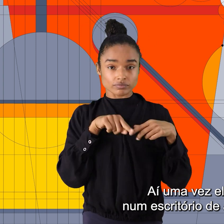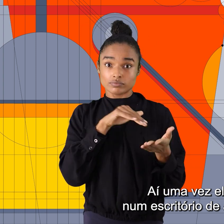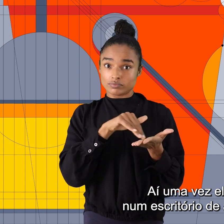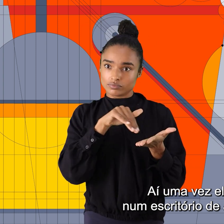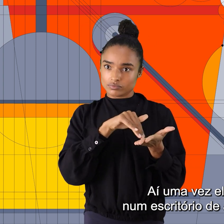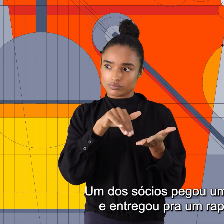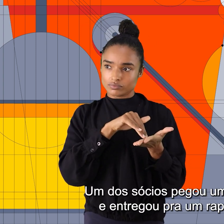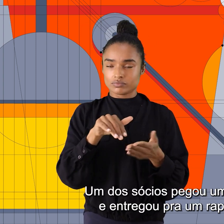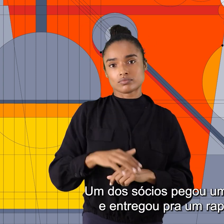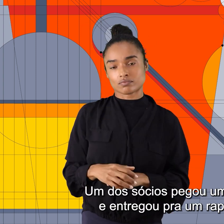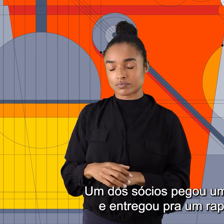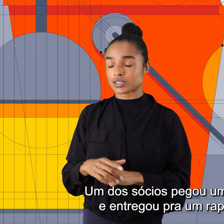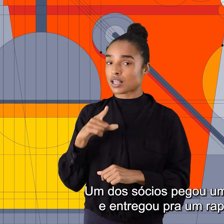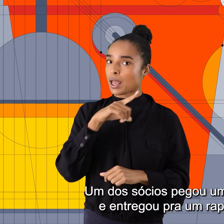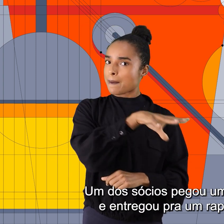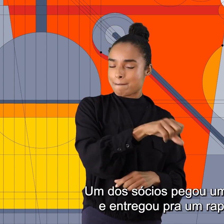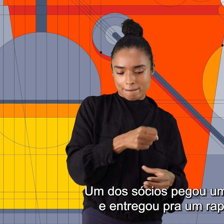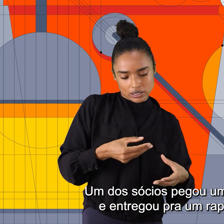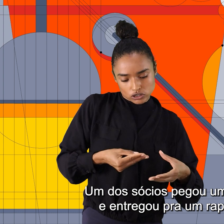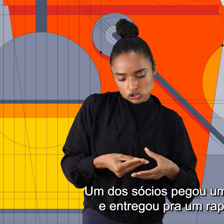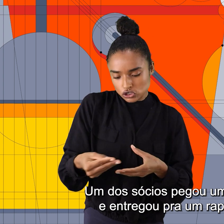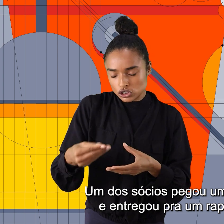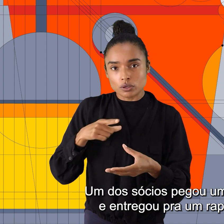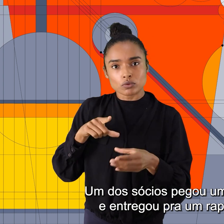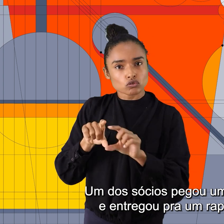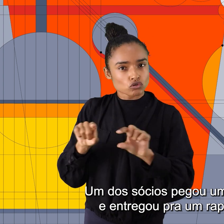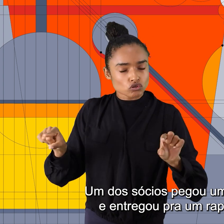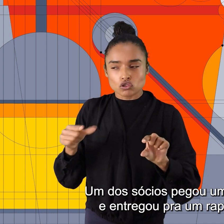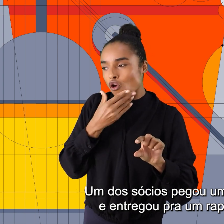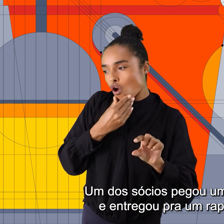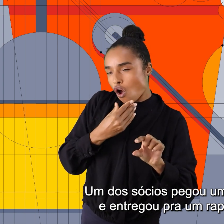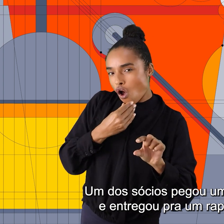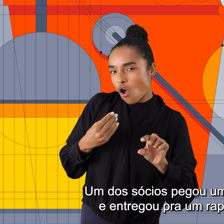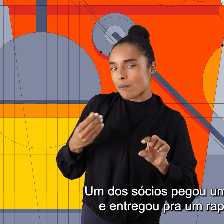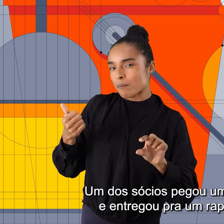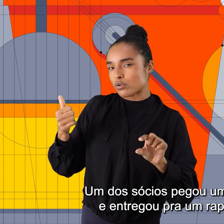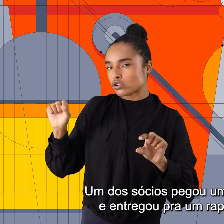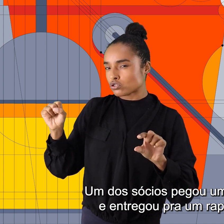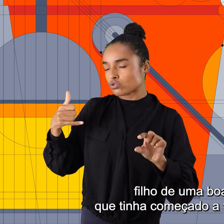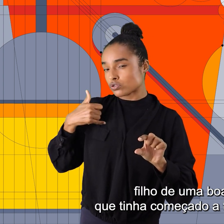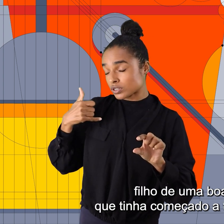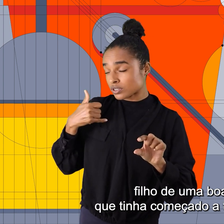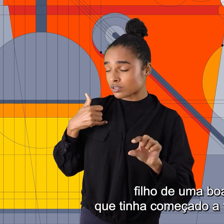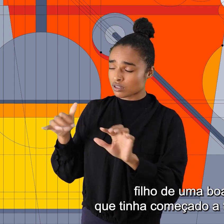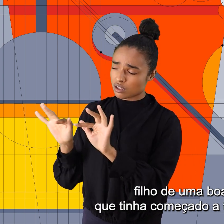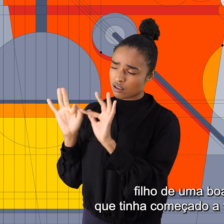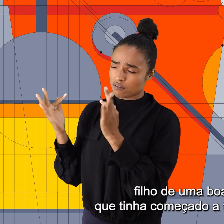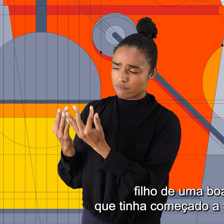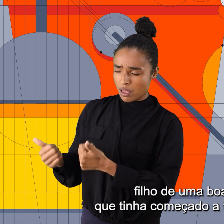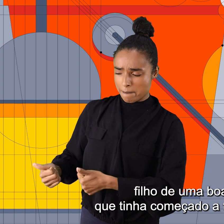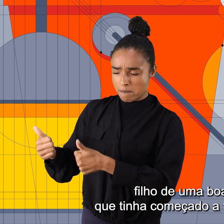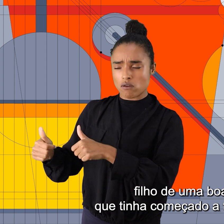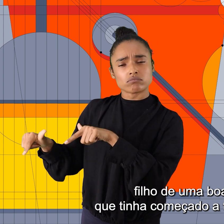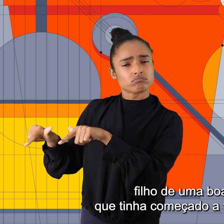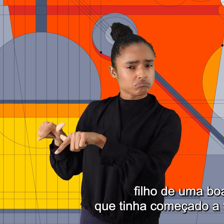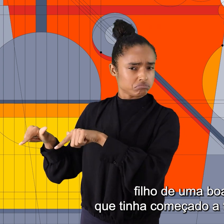advocacia. Um dos sócios pegou um pacote pequeno e entregou para um rapaz de 18 anos, filho de uma boa família,